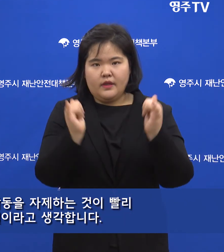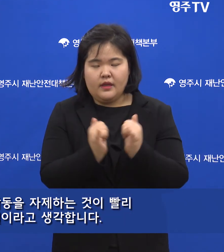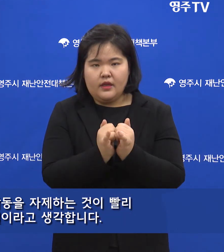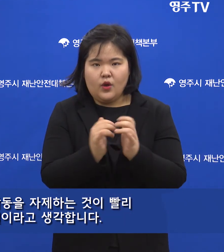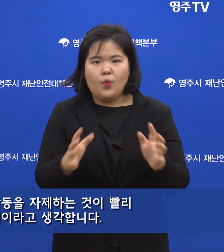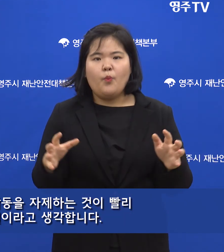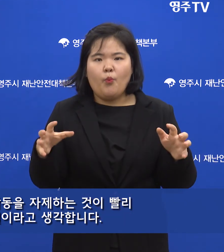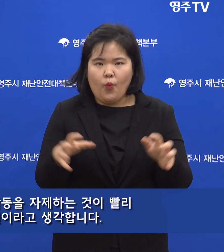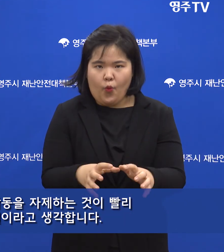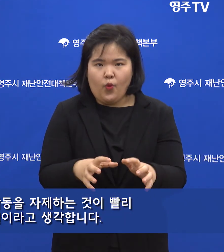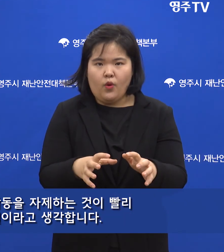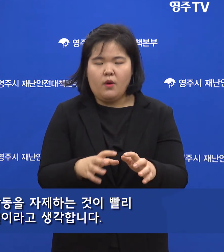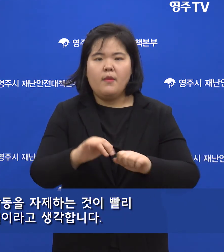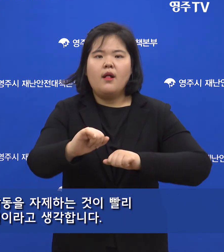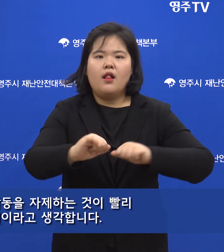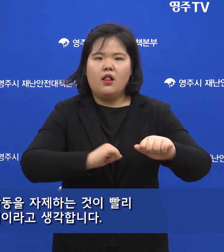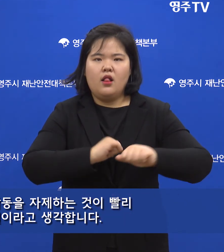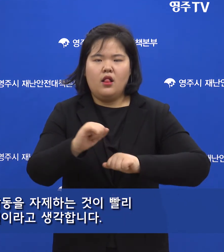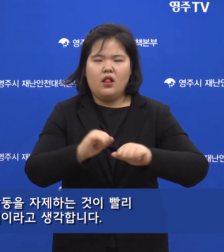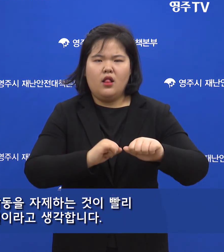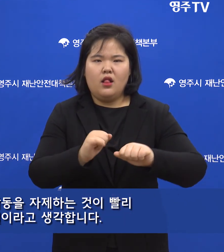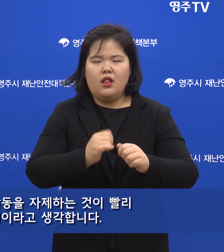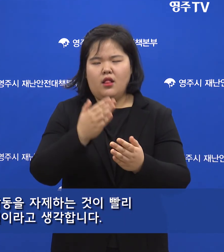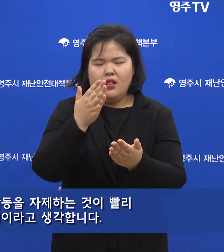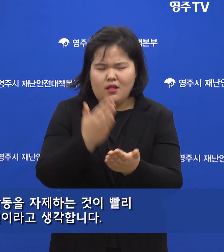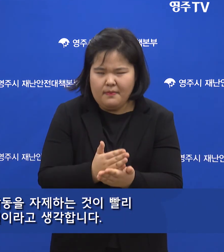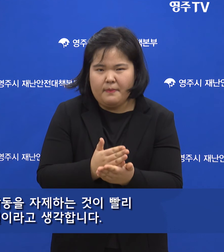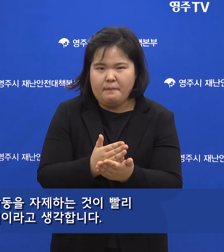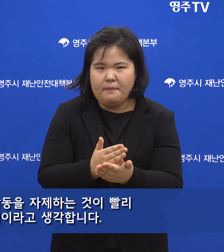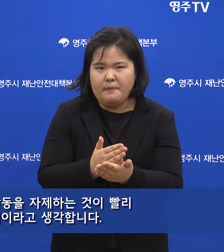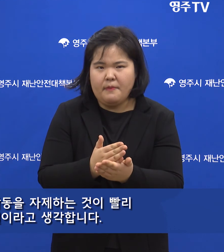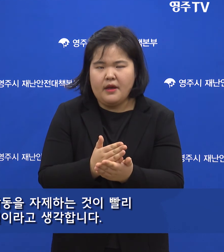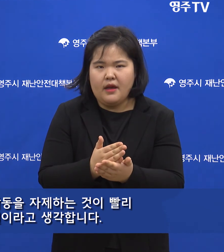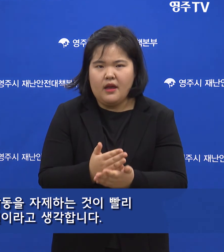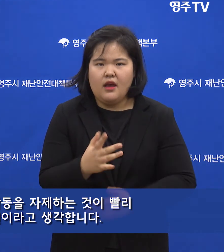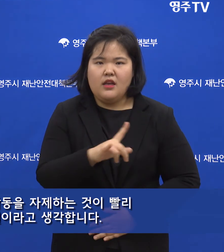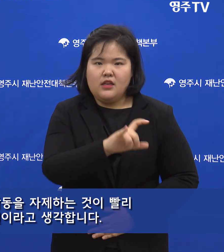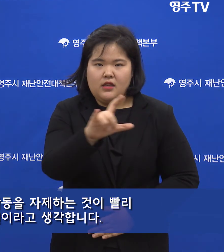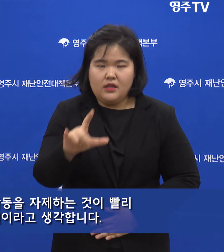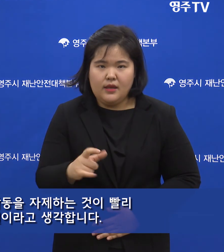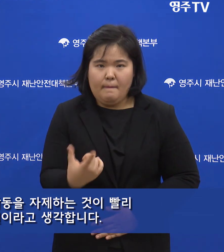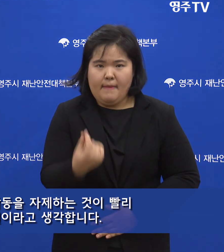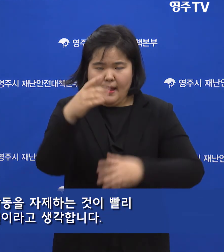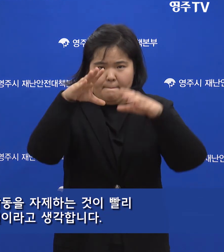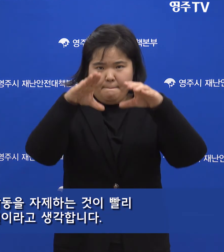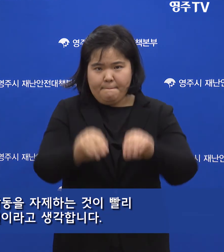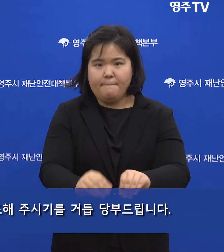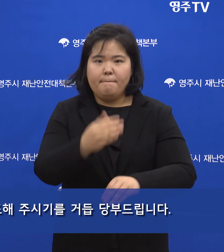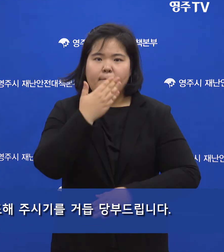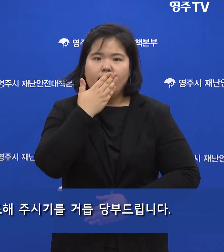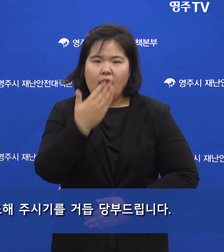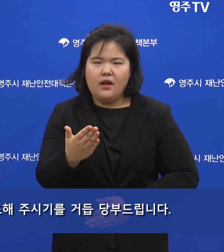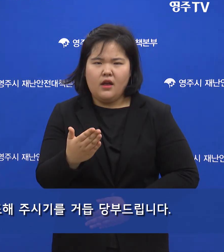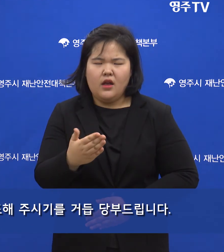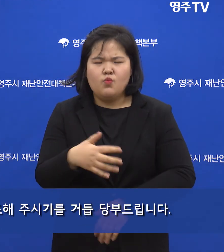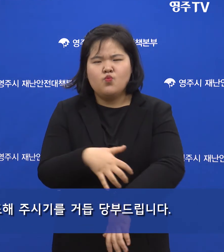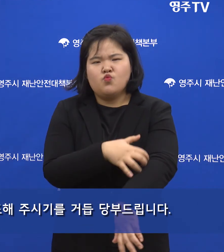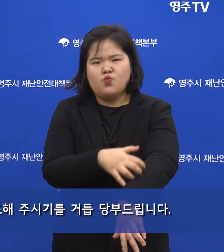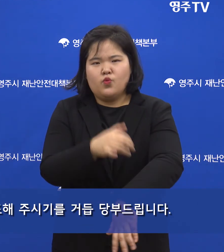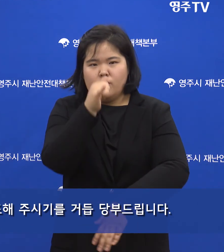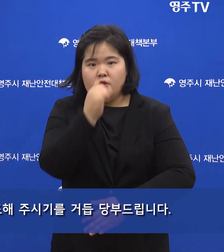모임이나 활동을 자제하는 것이 빨리 우리 이 코로나를 종식시키는 길이라고 생각합니다. 많은